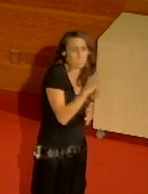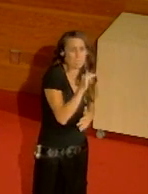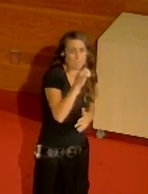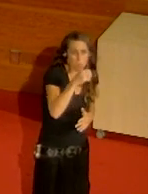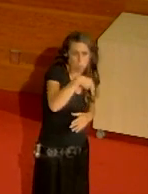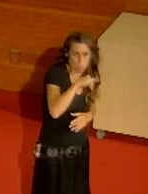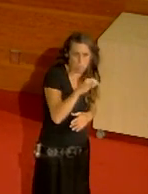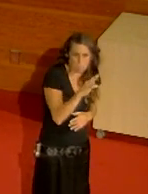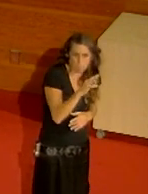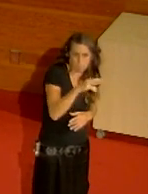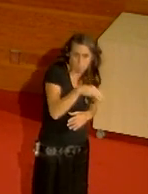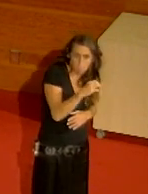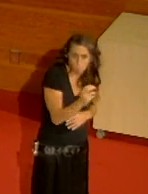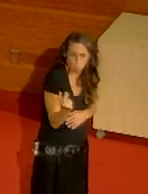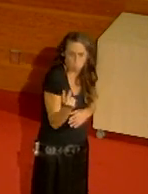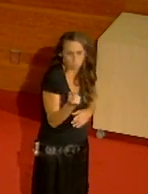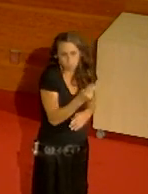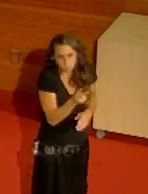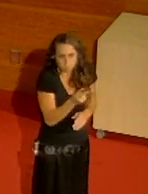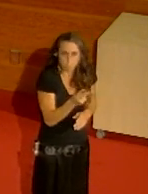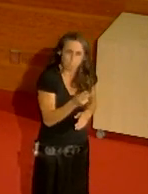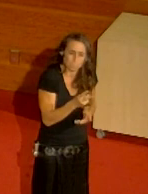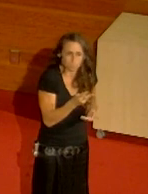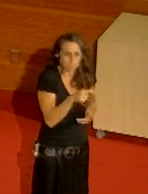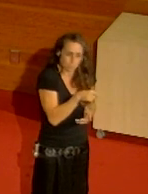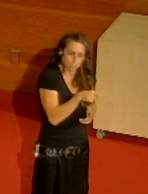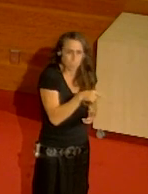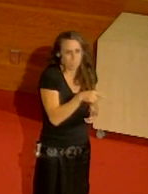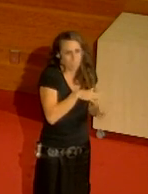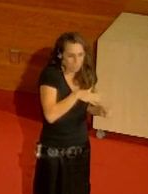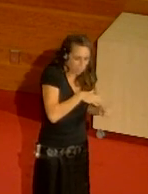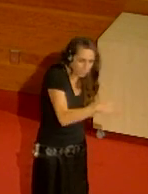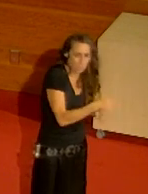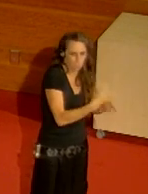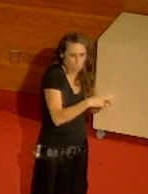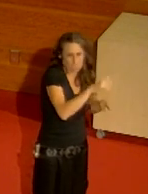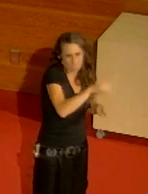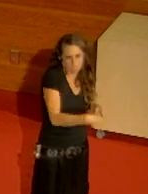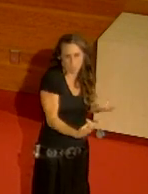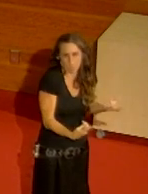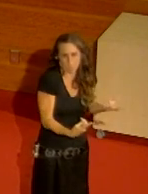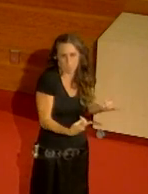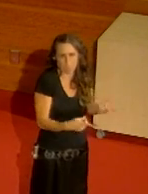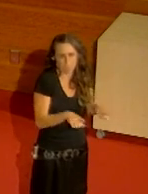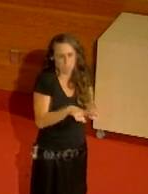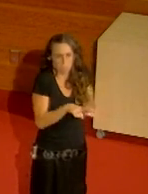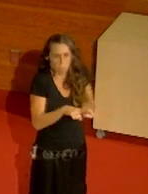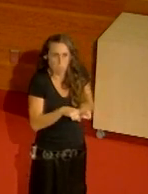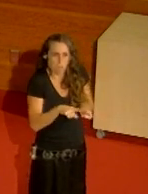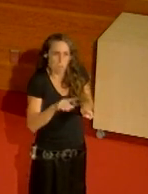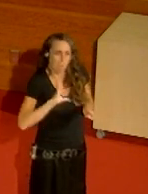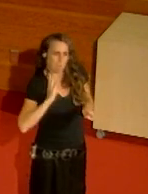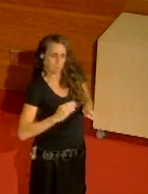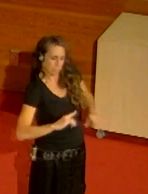entonces hacen el judaísmo también impregna la política lo usan como arma política contra los